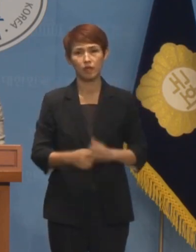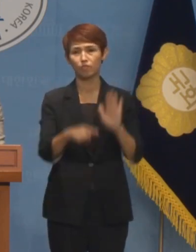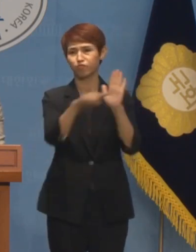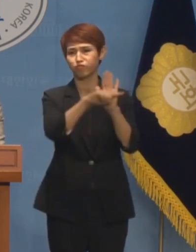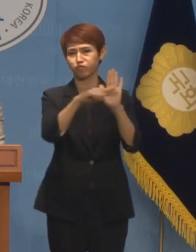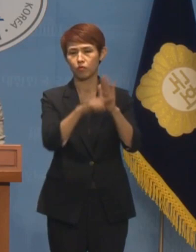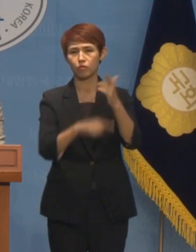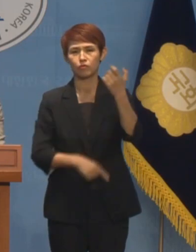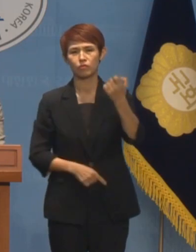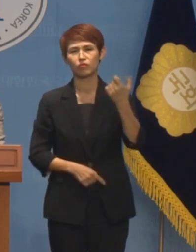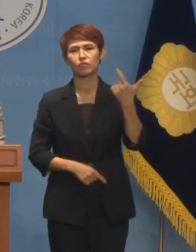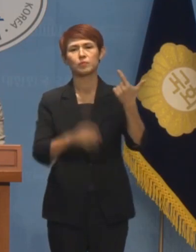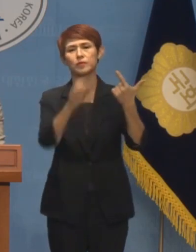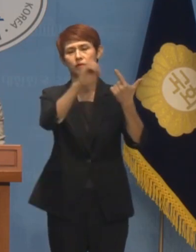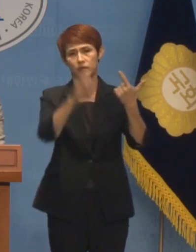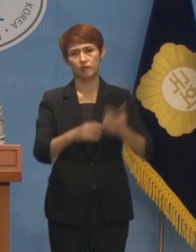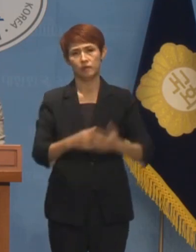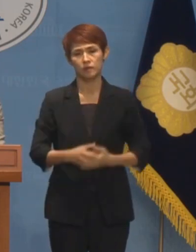66%에 달합니다.